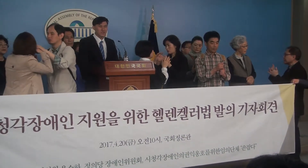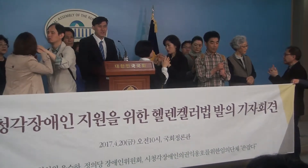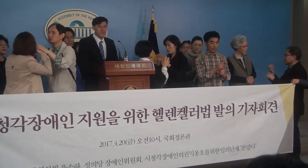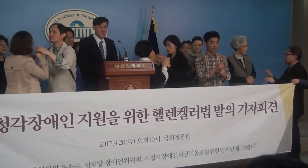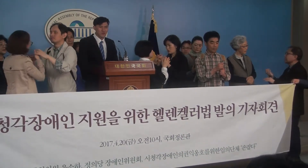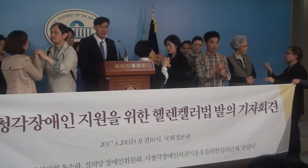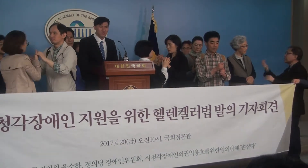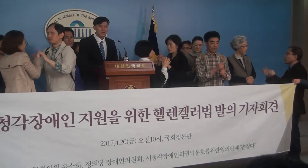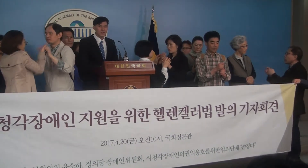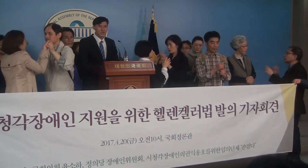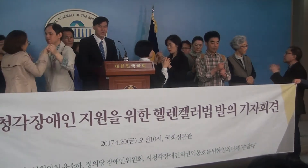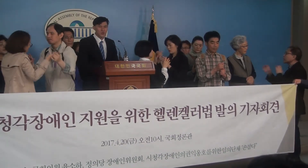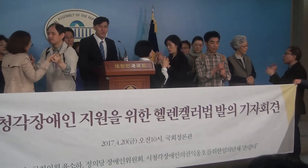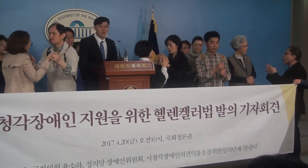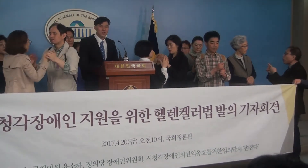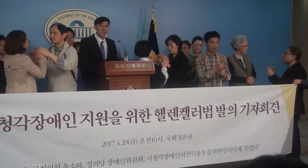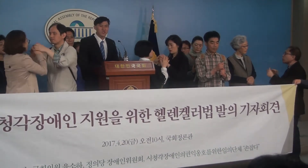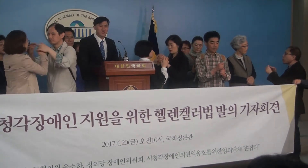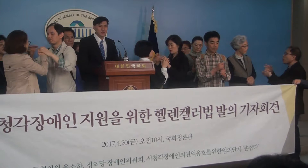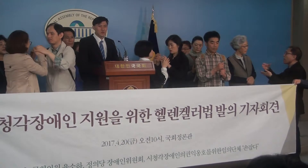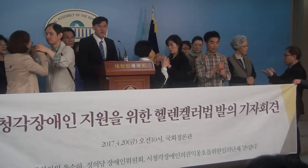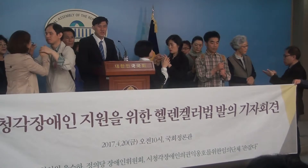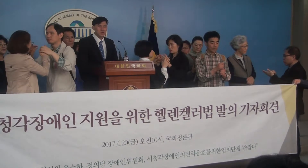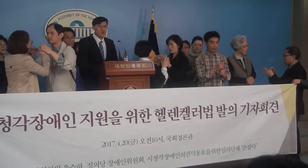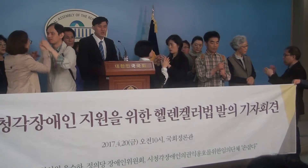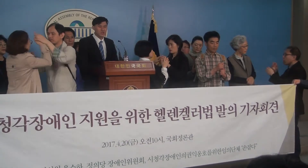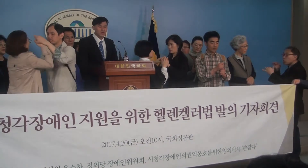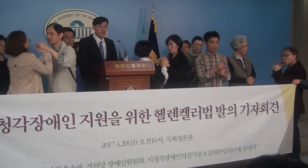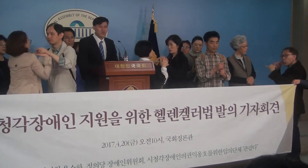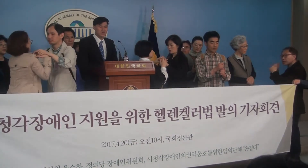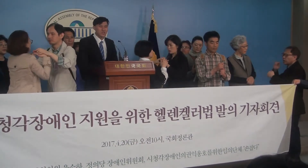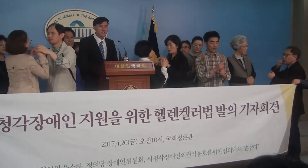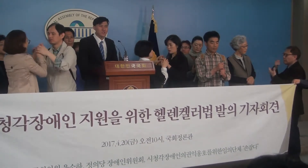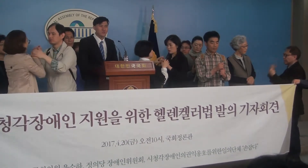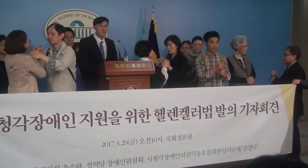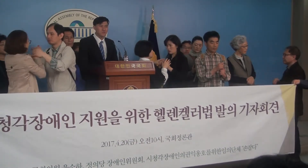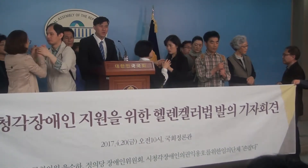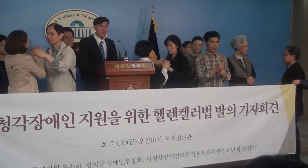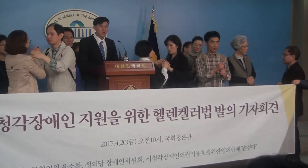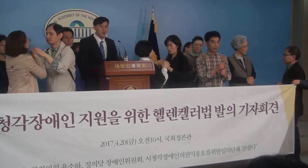이동, 의사소통, 정보 획득 및 통신 활동에서 어려움이 있습니다.